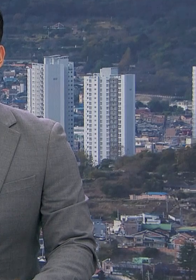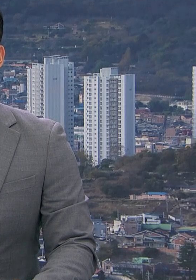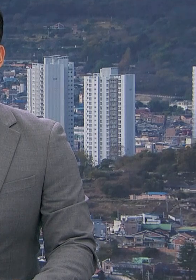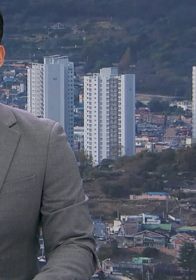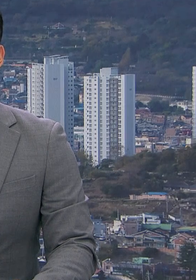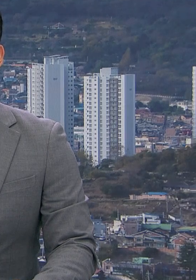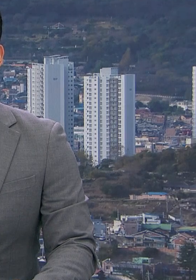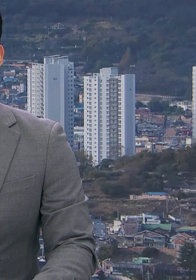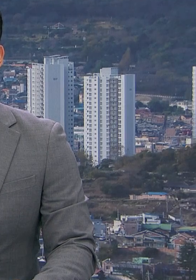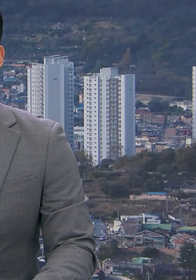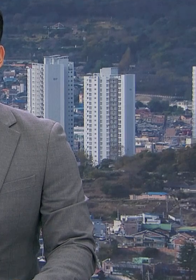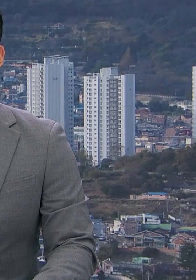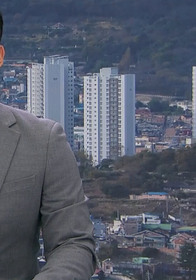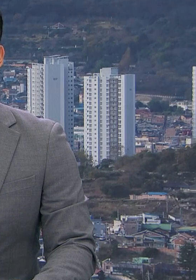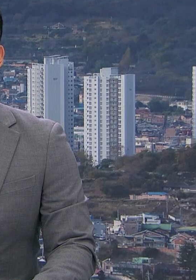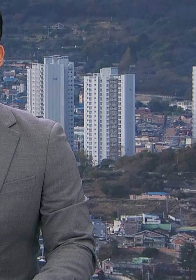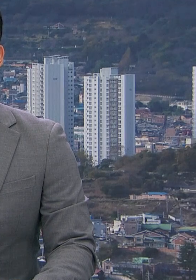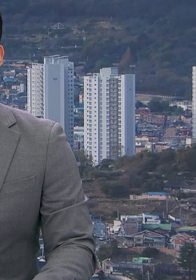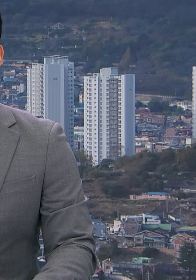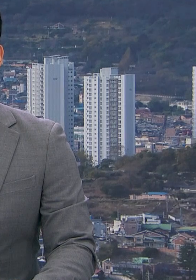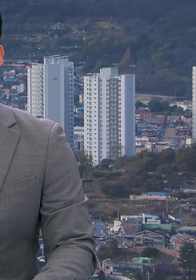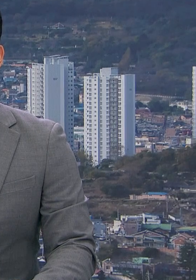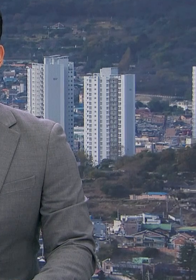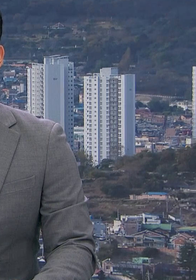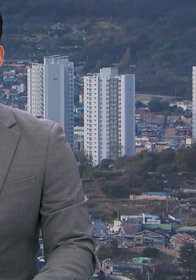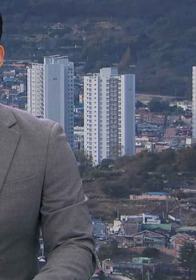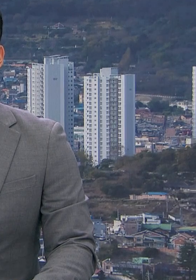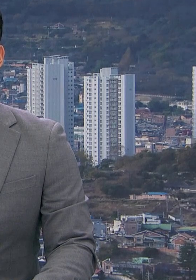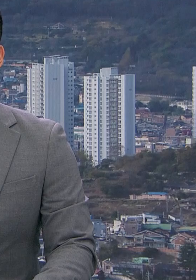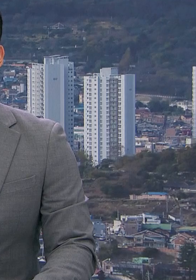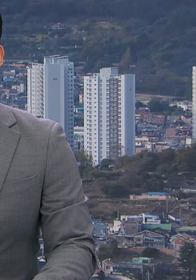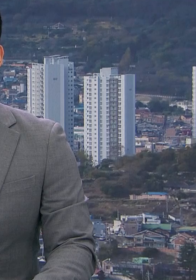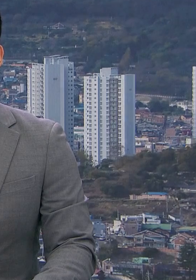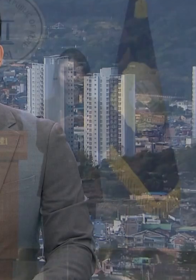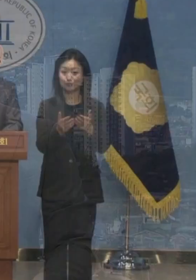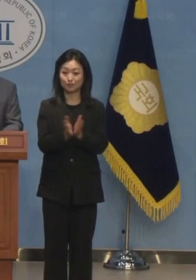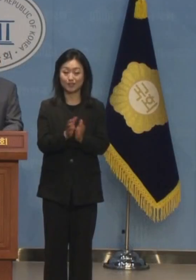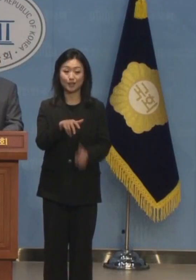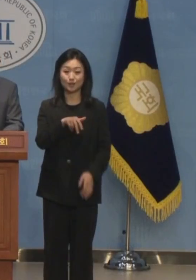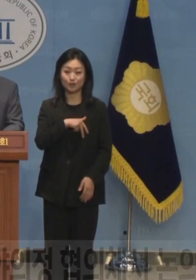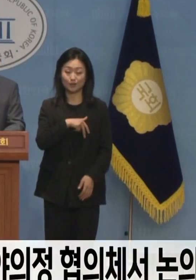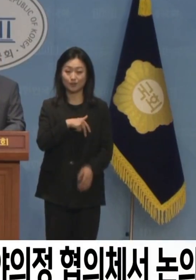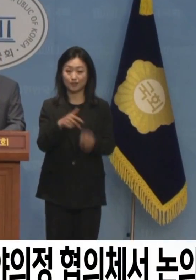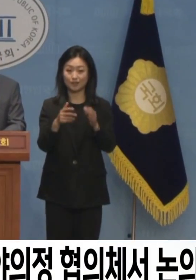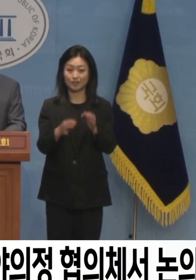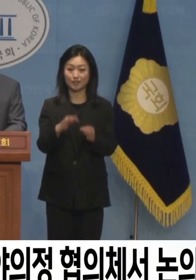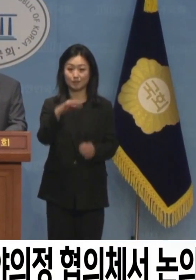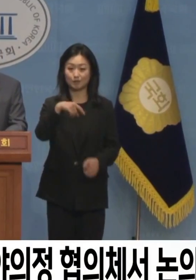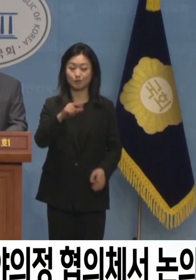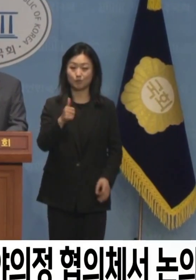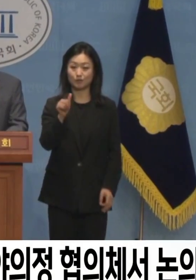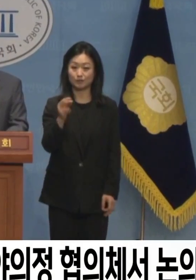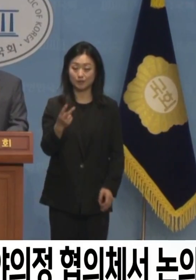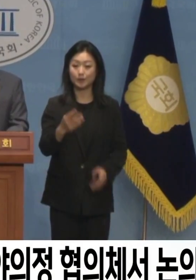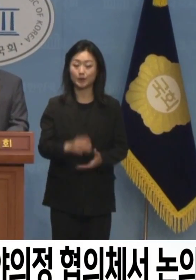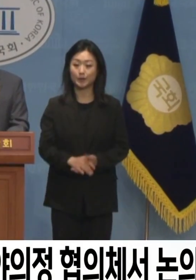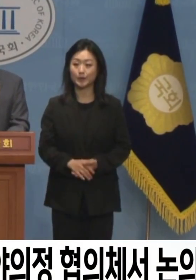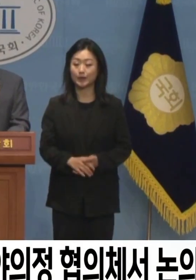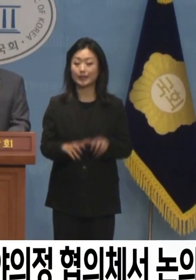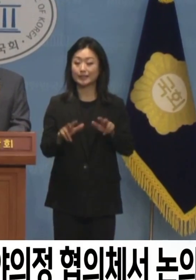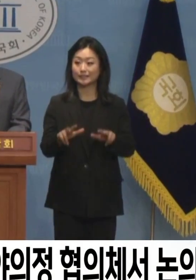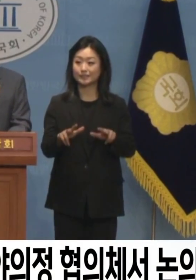더불어민주당 김원희 의원은 어제 국회에서 기자 회견을 갖고 의대 증원 등을 논의하기 위해 최근 여야가 구성 중인